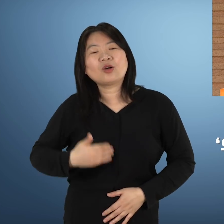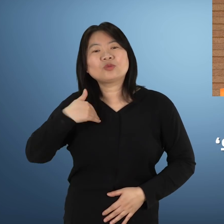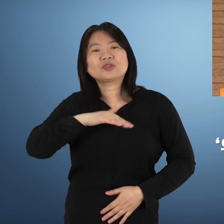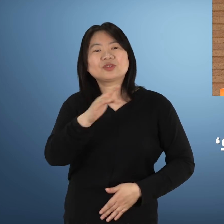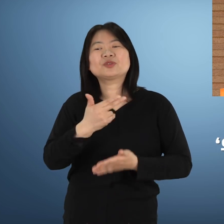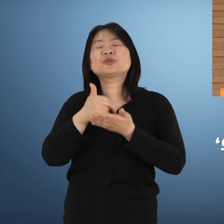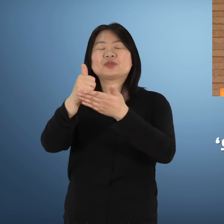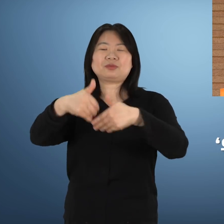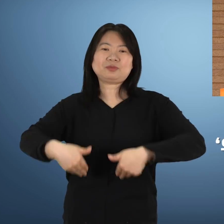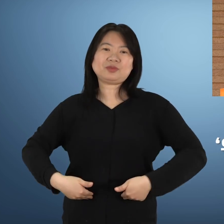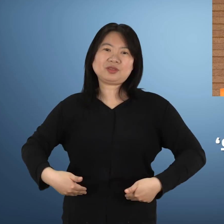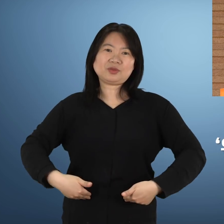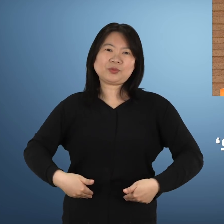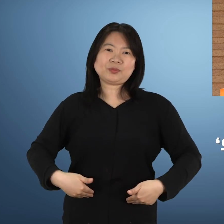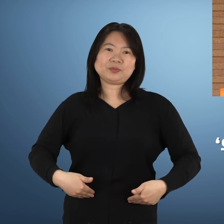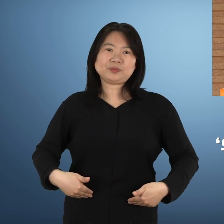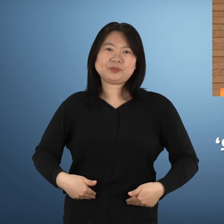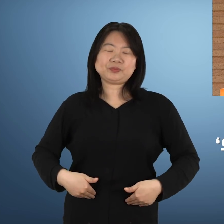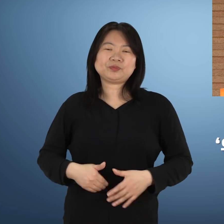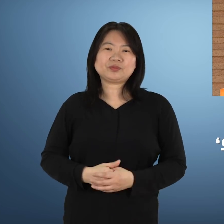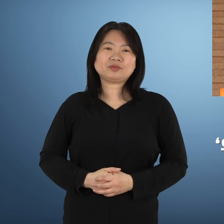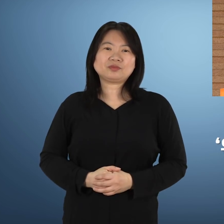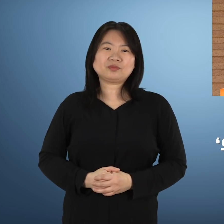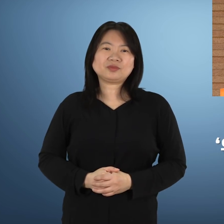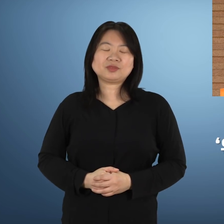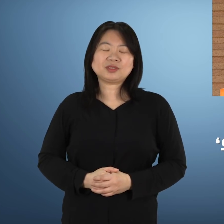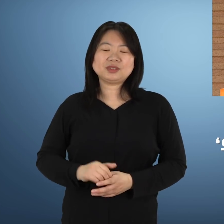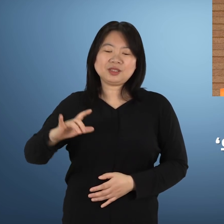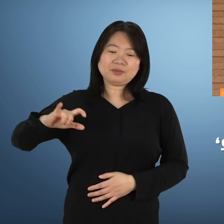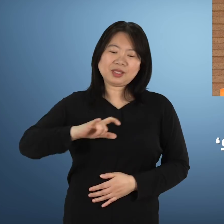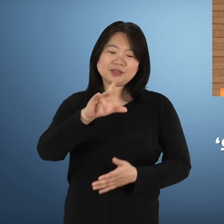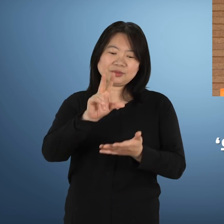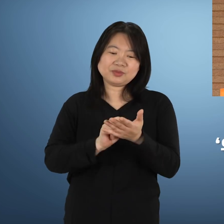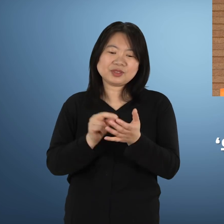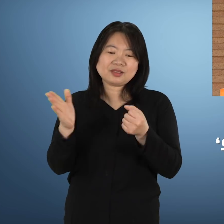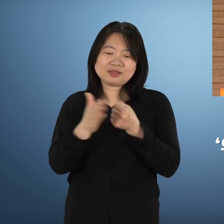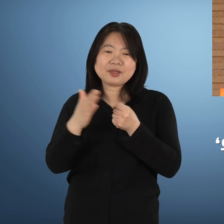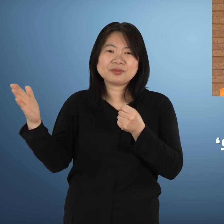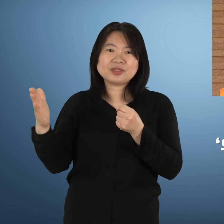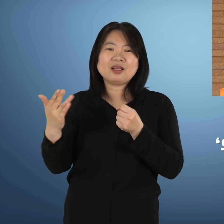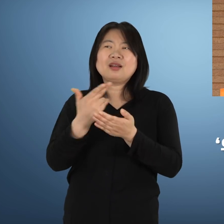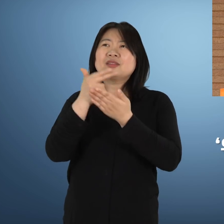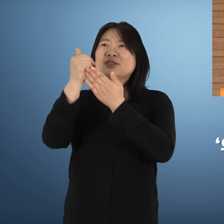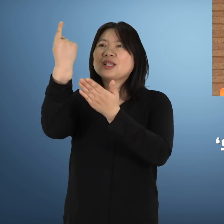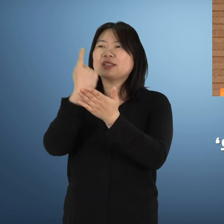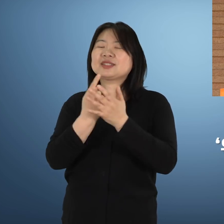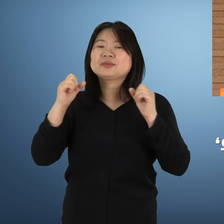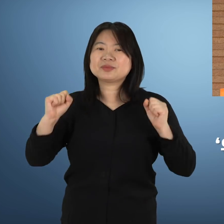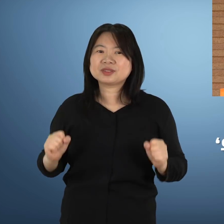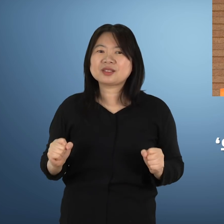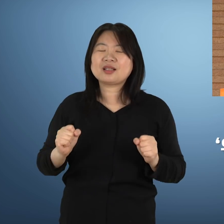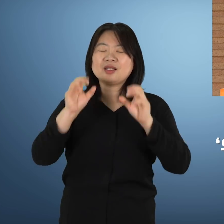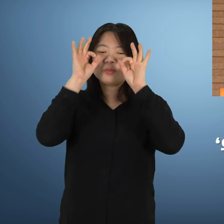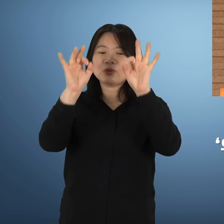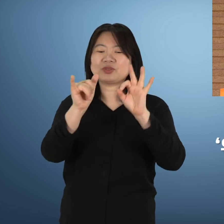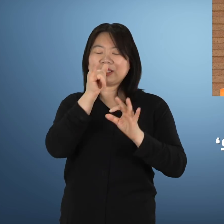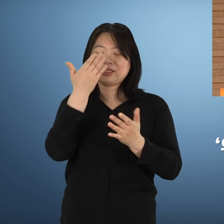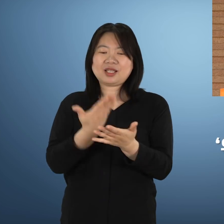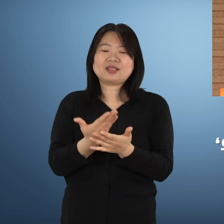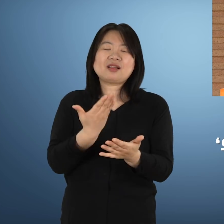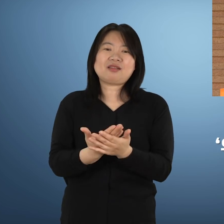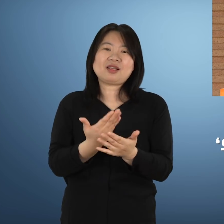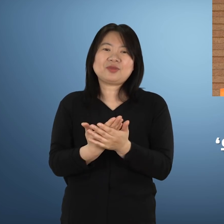우리는 주님이 필요하며 이 바이러스 사태를 통해서 주님의 임재를 보게 하여